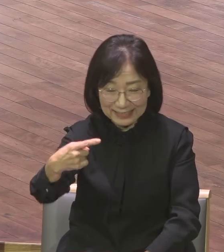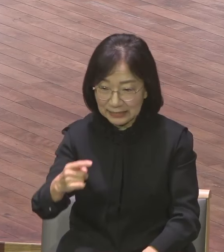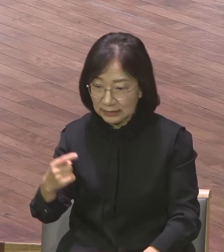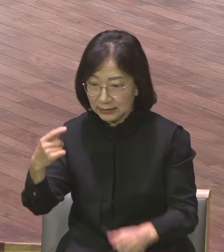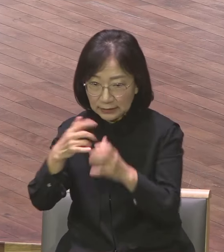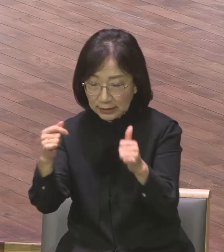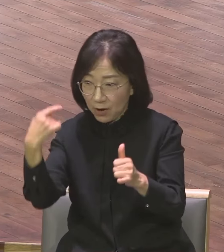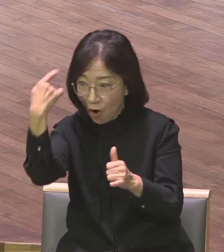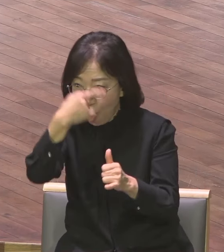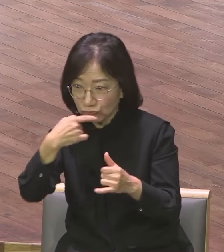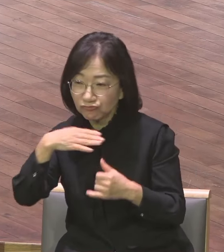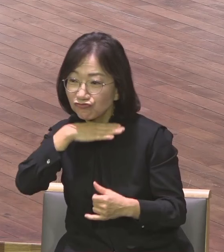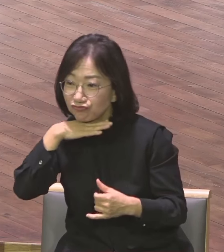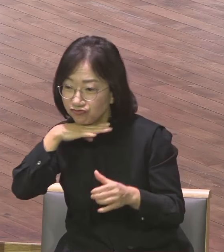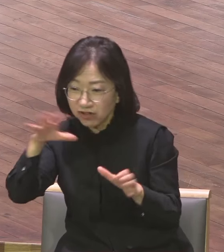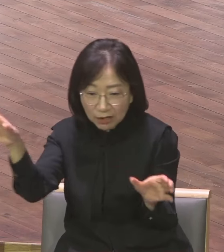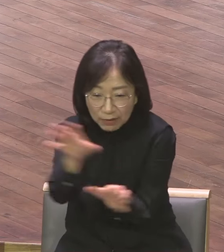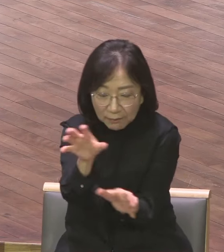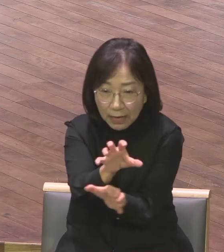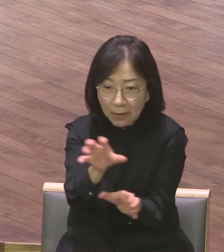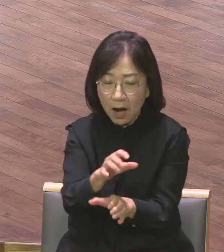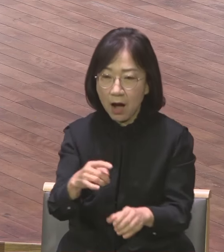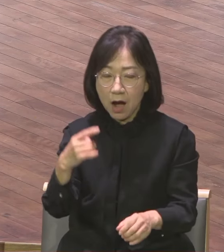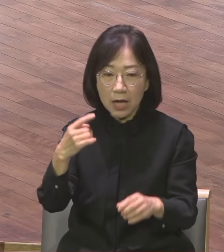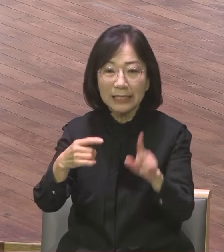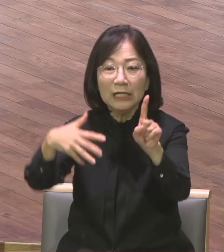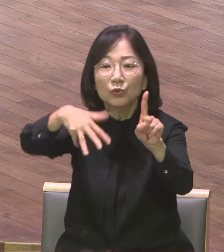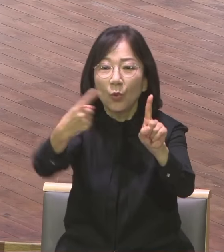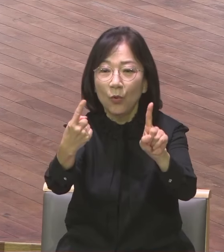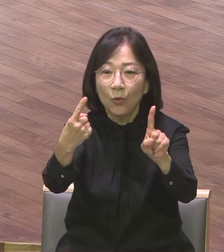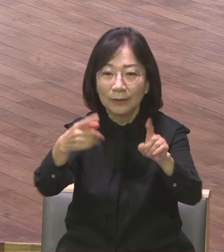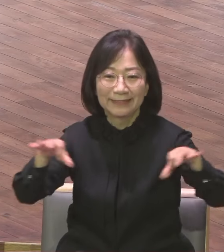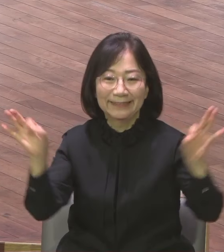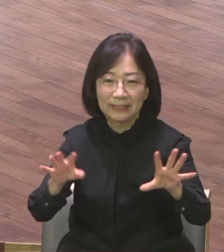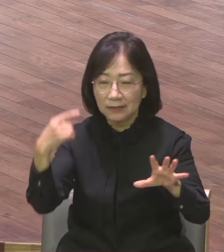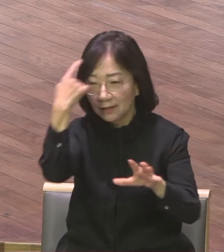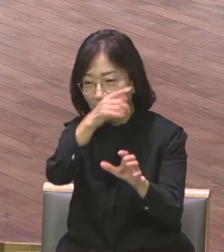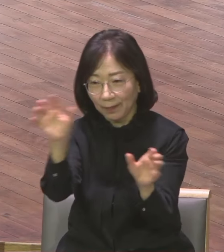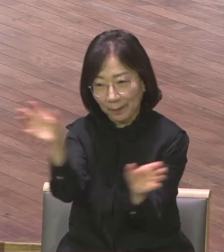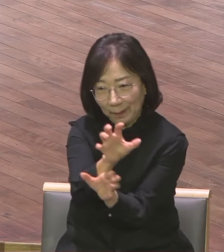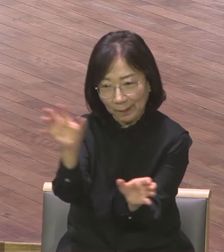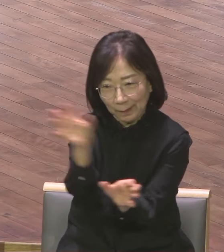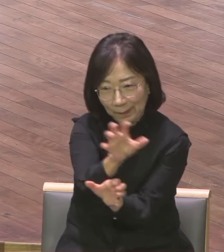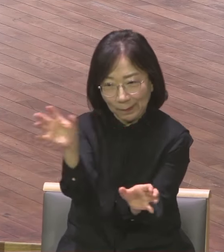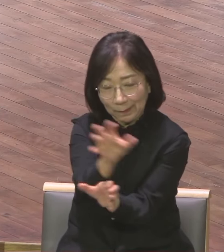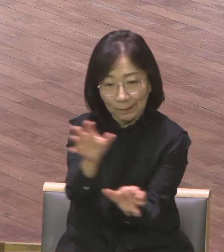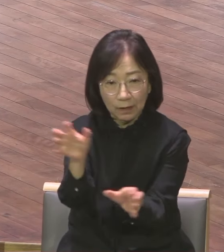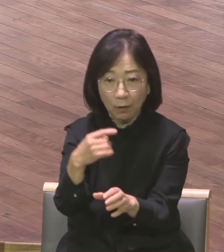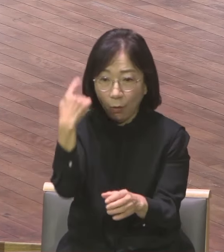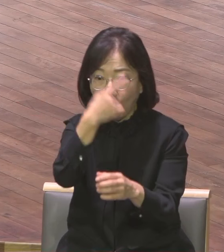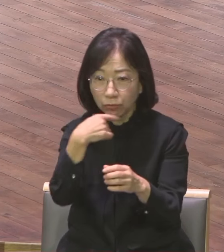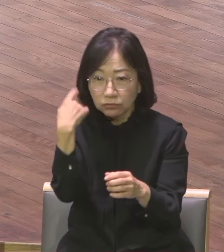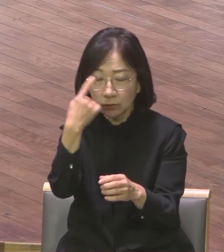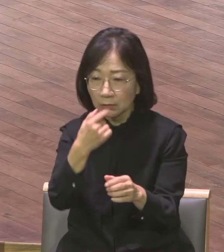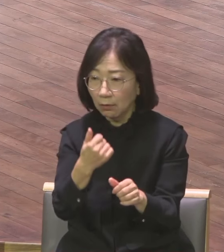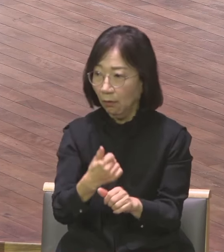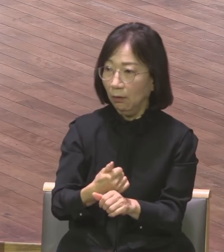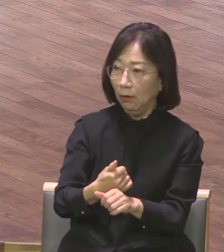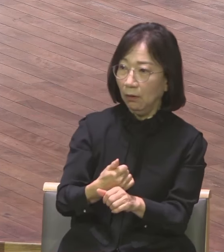착착착 1초 만에 얼굴이 바뀌어요. 그 한 사람이 다른 사람으로 1초 만에.